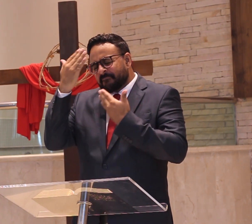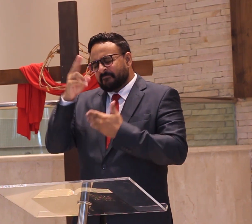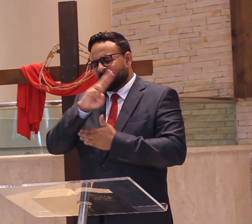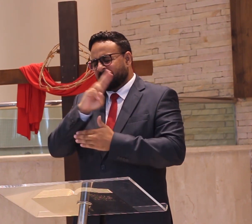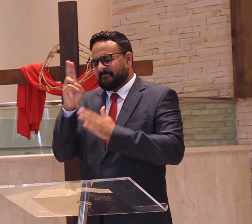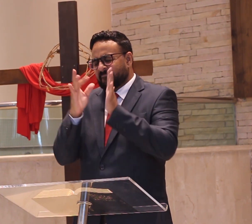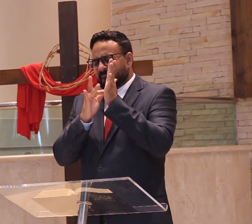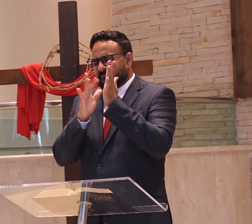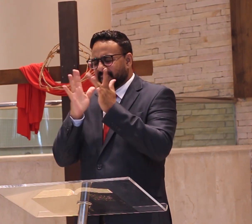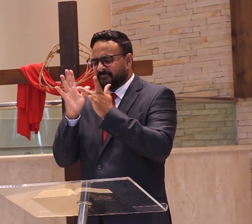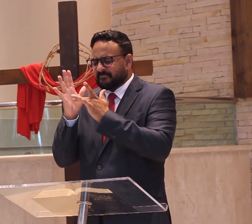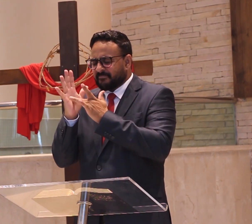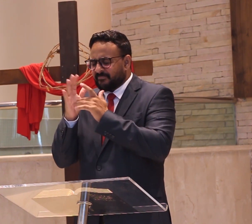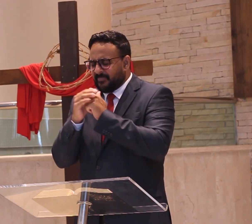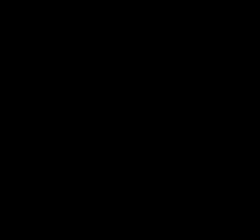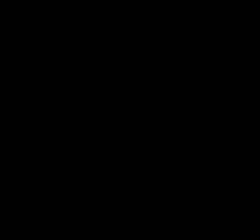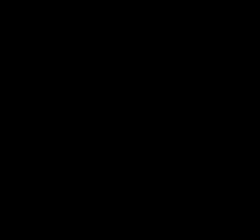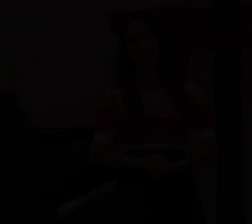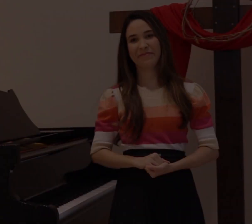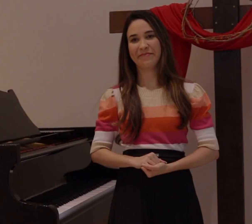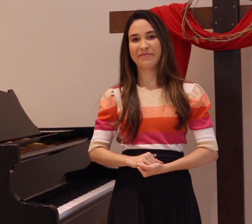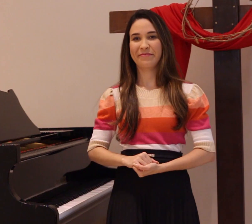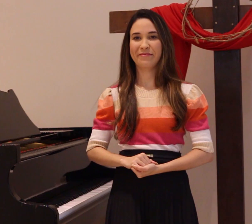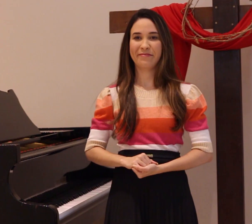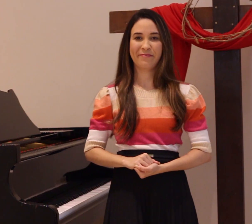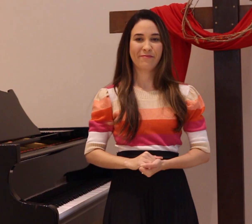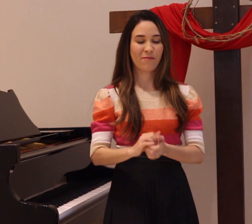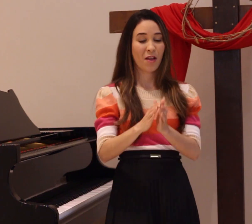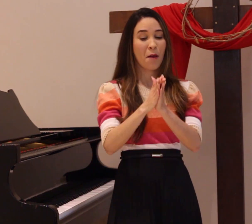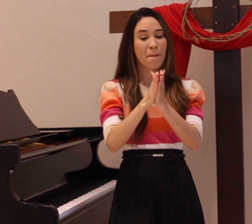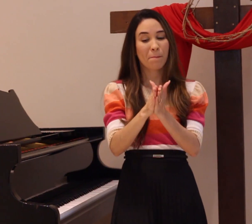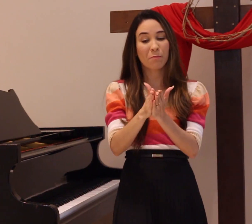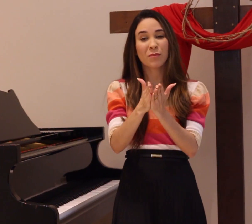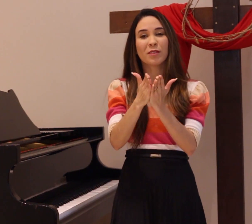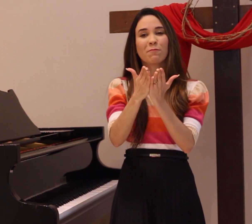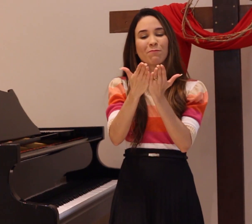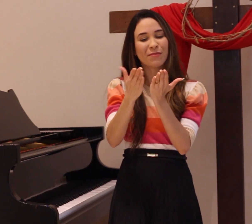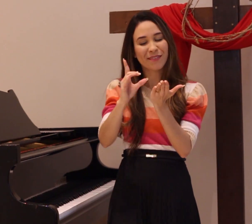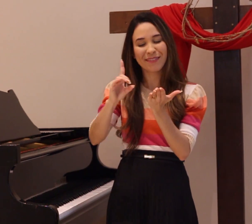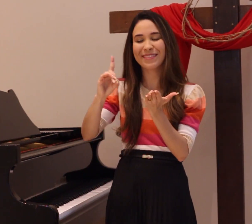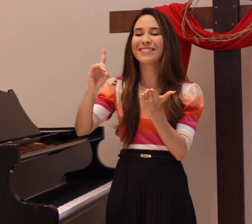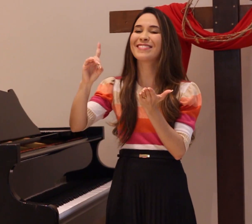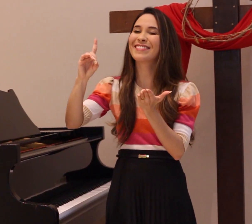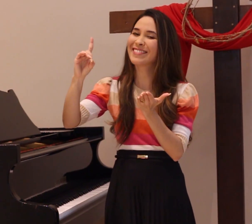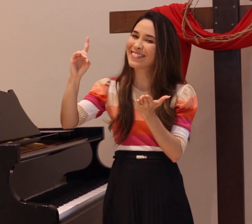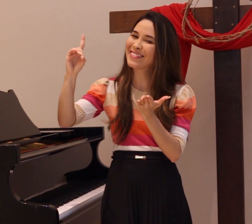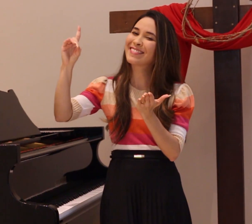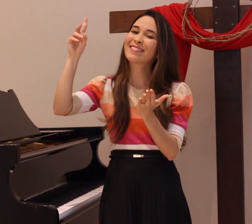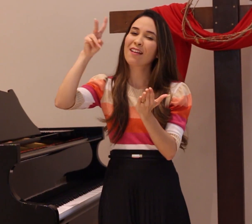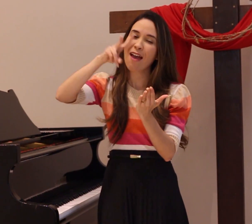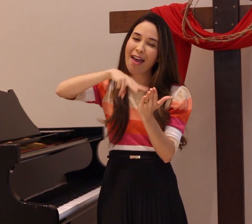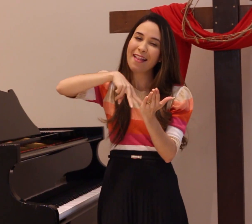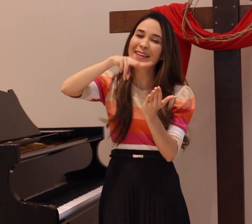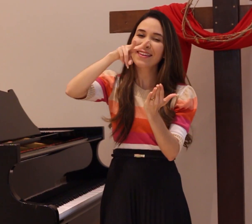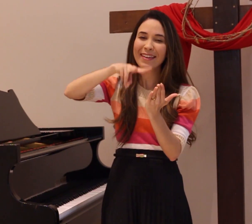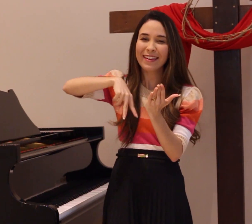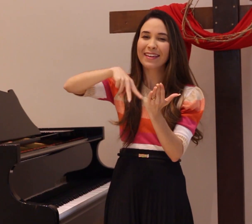eterna. Te agradecemos em nome de Jesus. Amém. Hora de dor tão cruel,